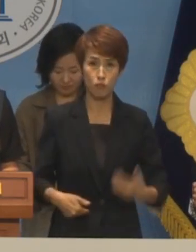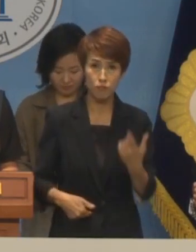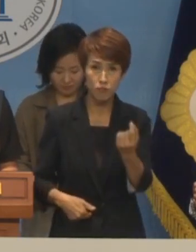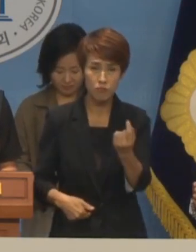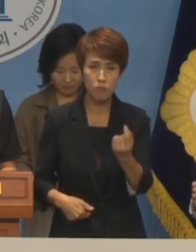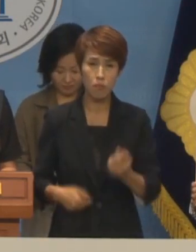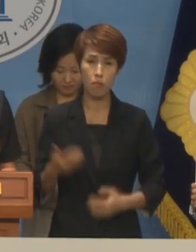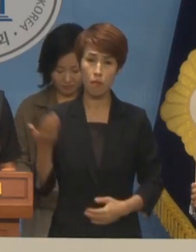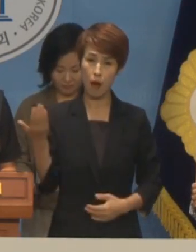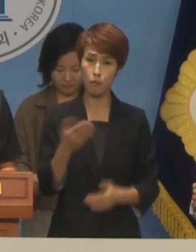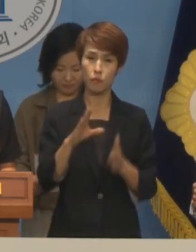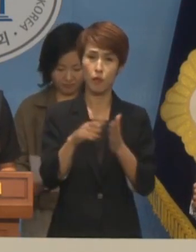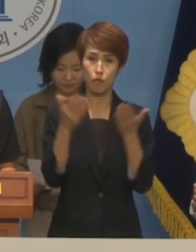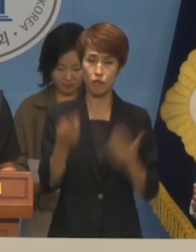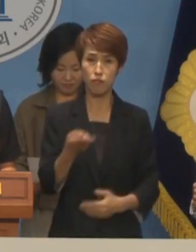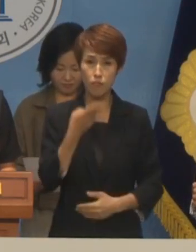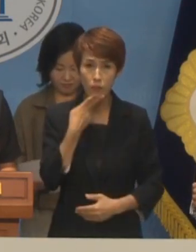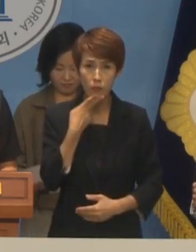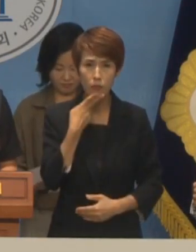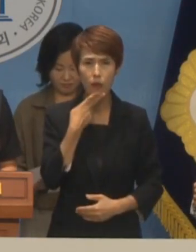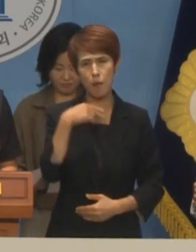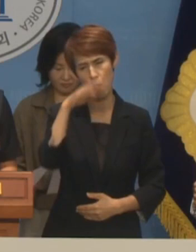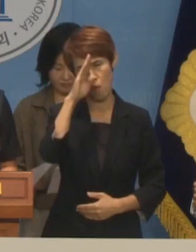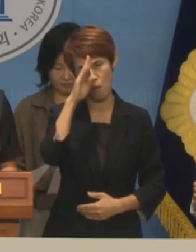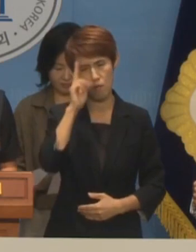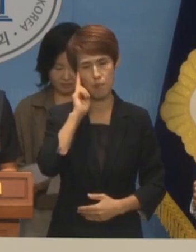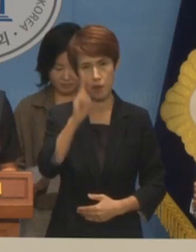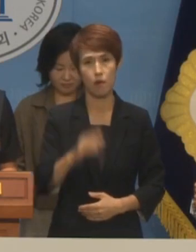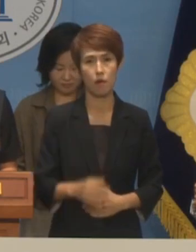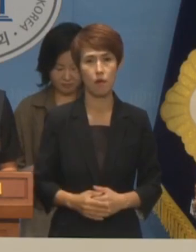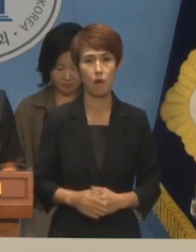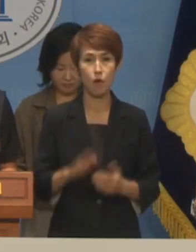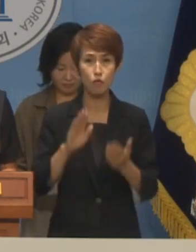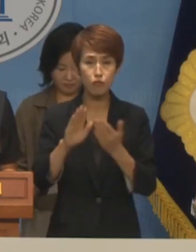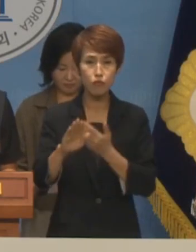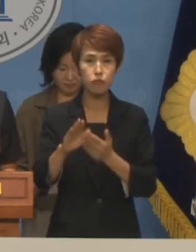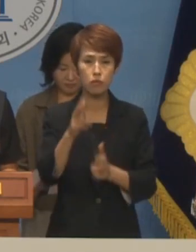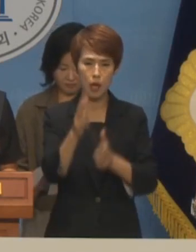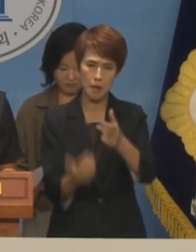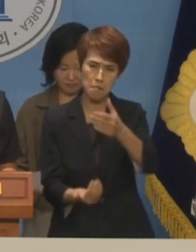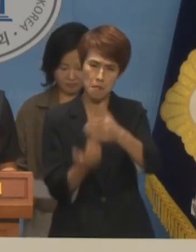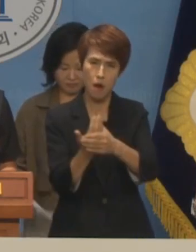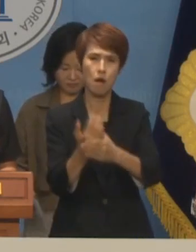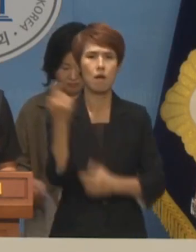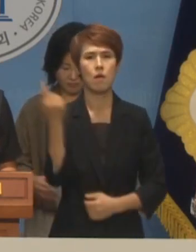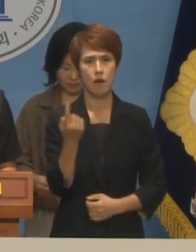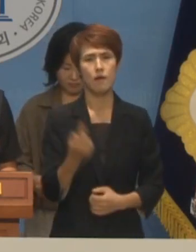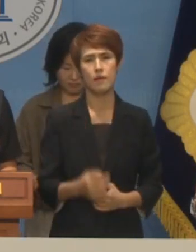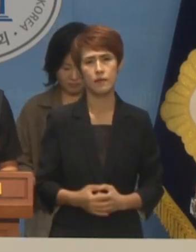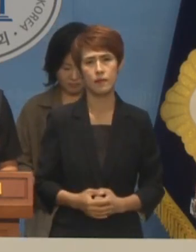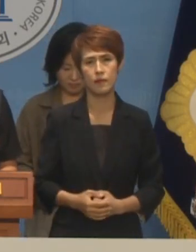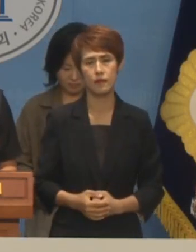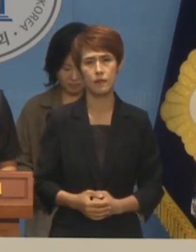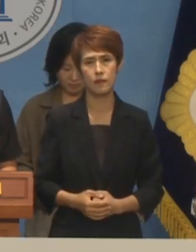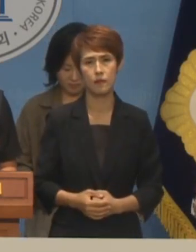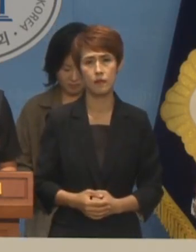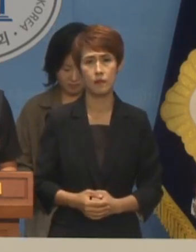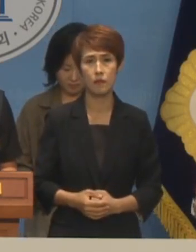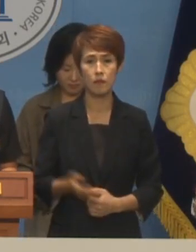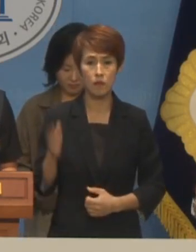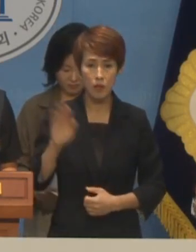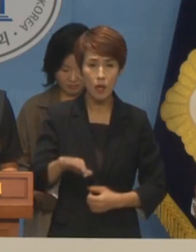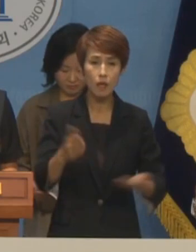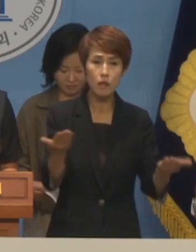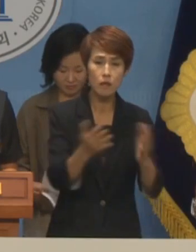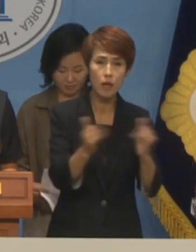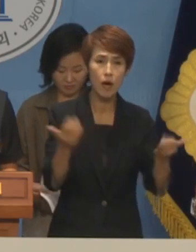쉬지 못하면 더 큰 질병이 됩니다. 그러다가 심각한 산업재해로 이어질 수도 있습니다. 하지만